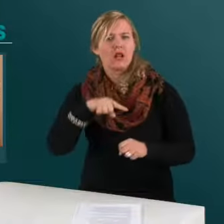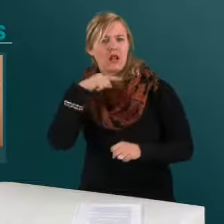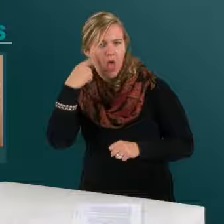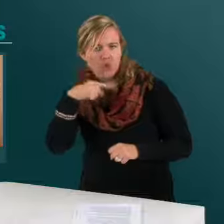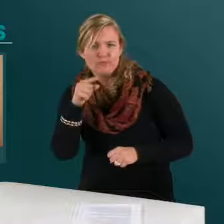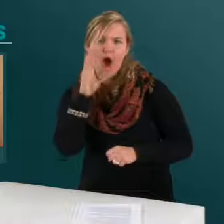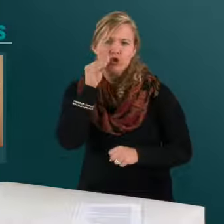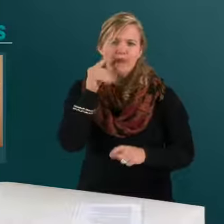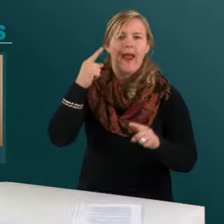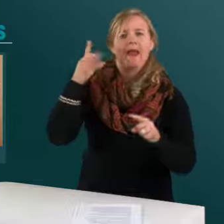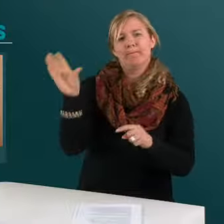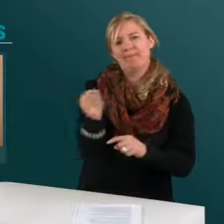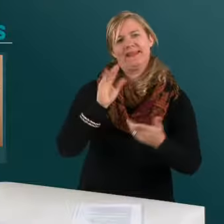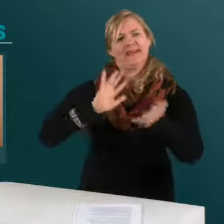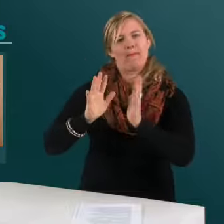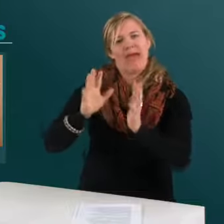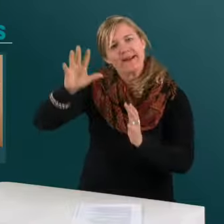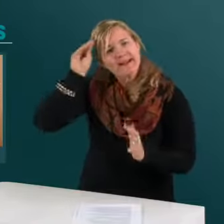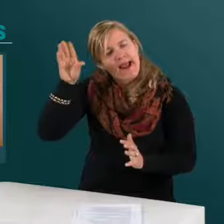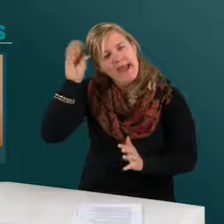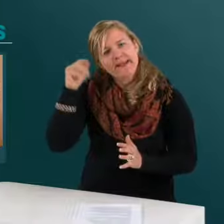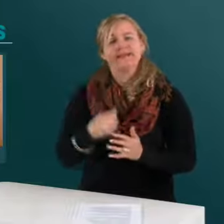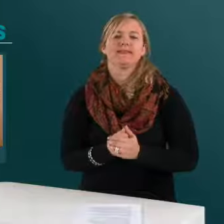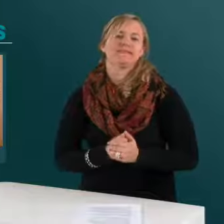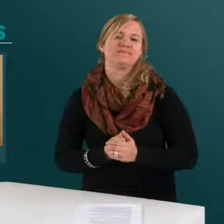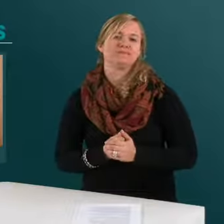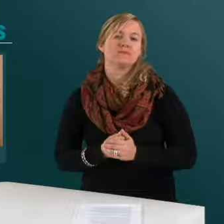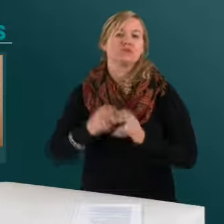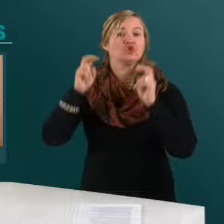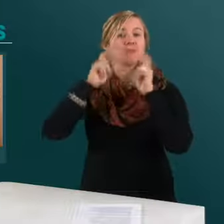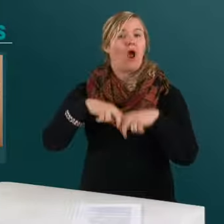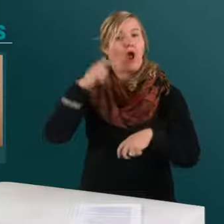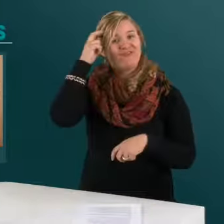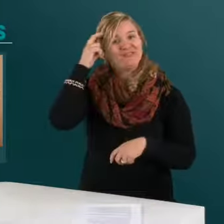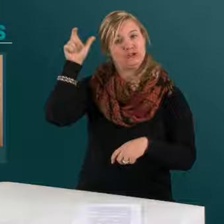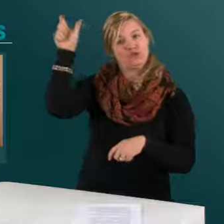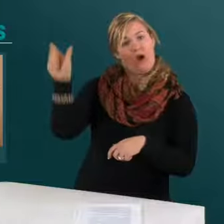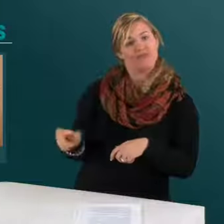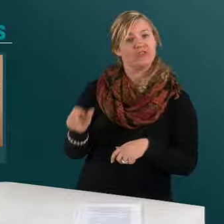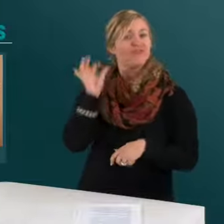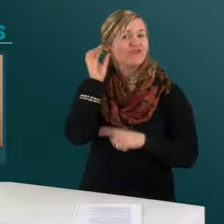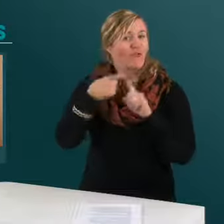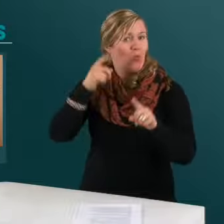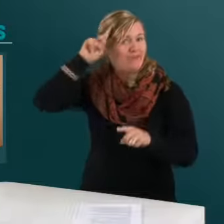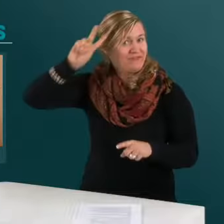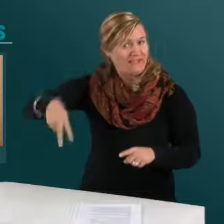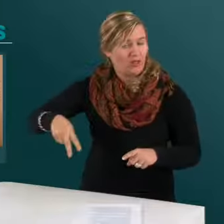der lautsprache die gebärden mit lehrt die wiener sprachwissenschaftlerin verena